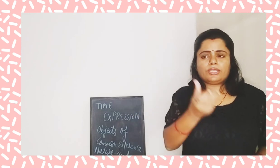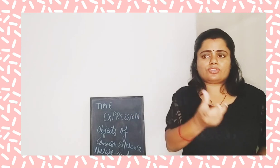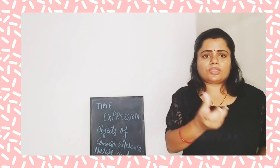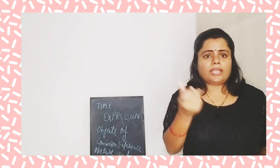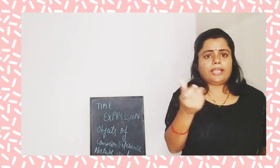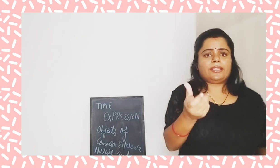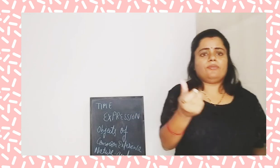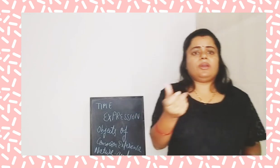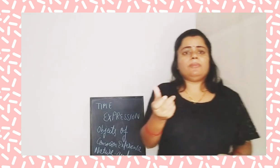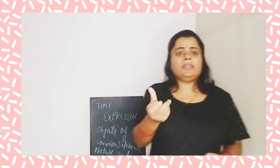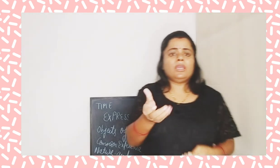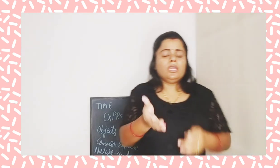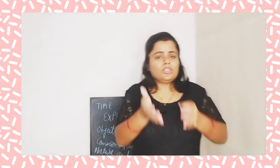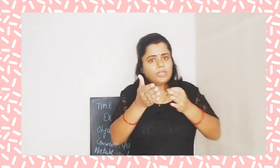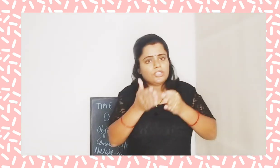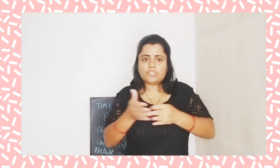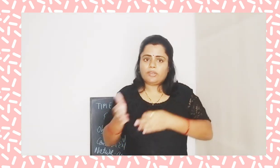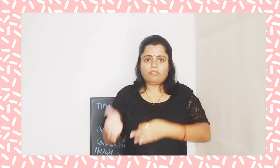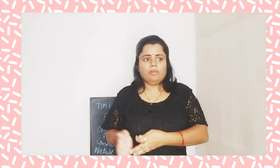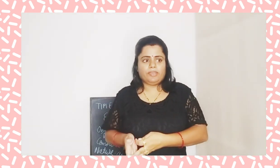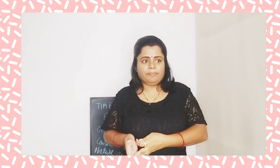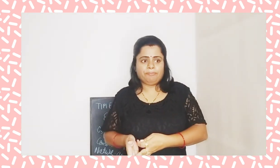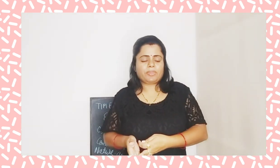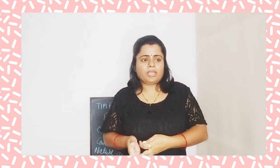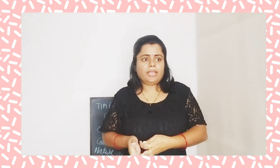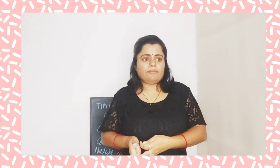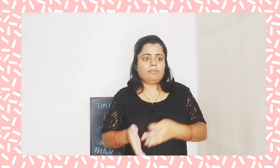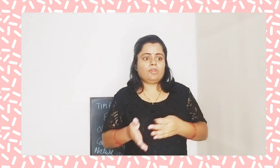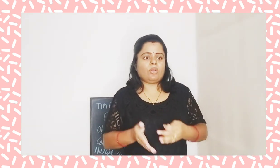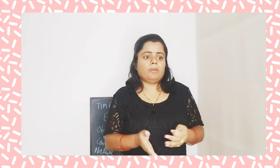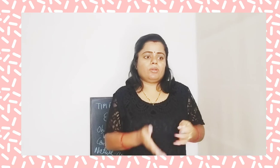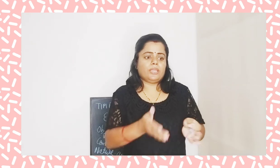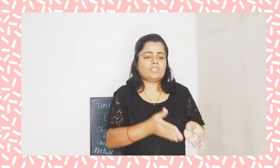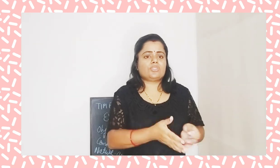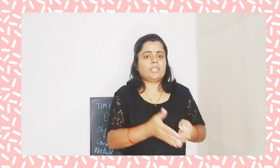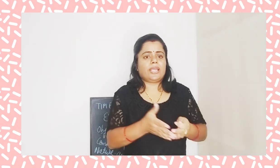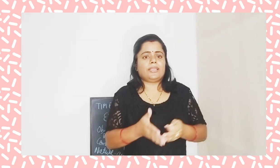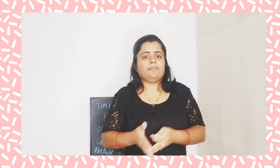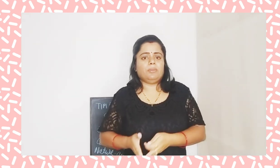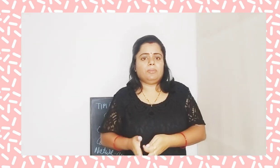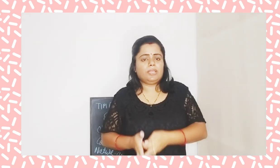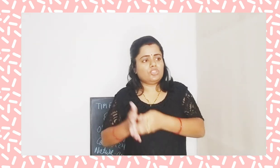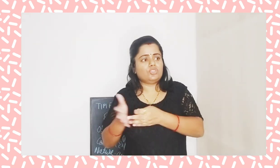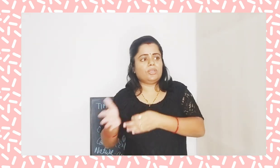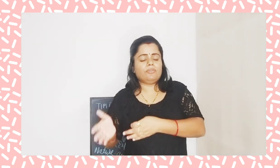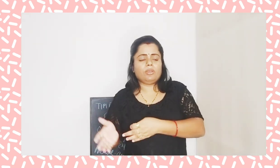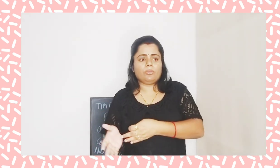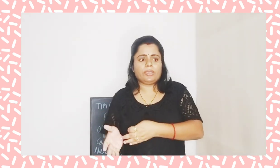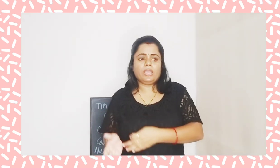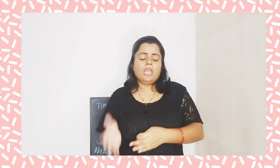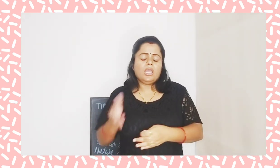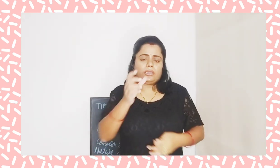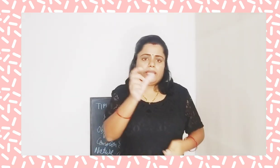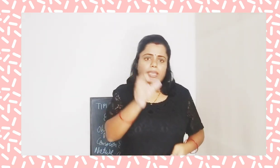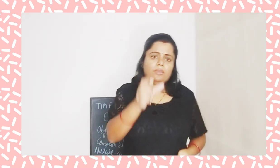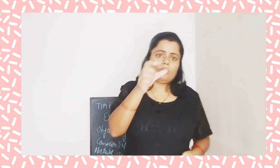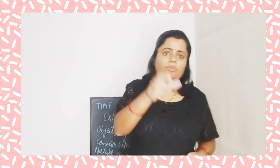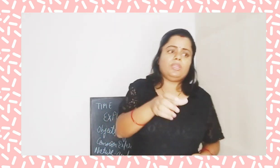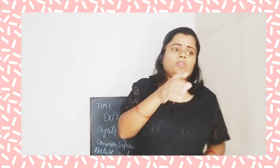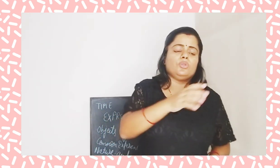नेचर एंड एनवायरनमेंट इन अ जनरल वे, राइट? व्हेन वी टॉक अबाउट नेचर एंड एनवायरनमेंट इन अ जनरल वे, देन वी